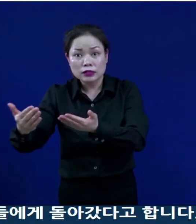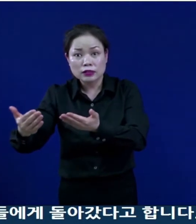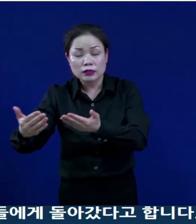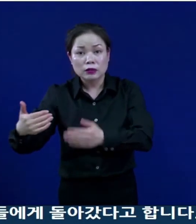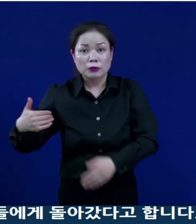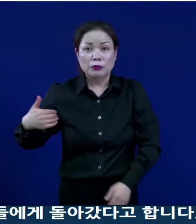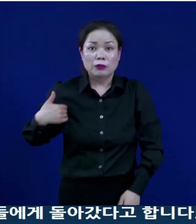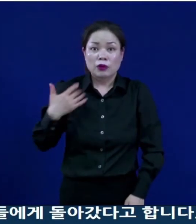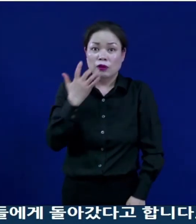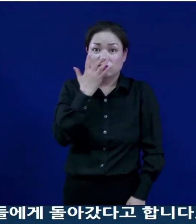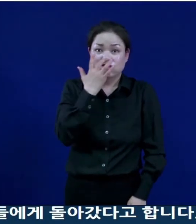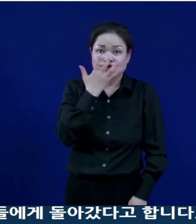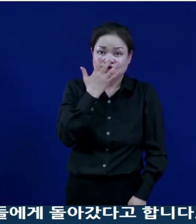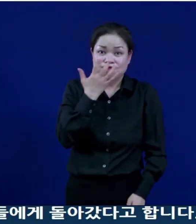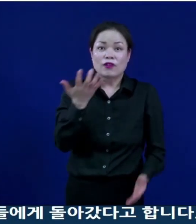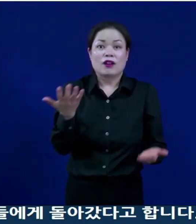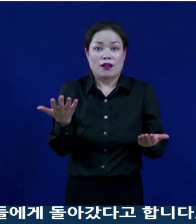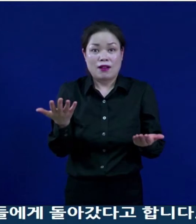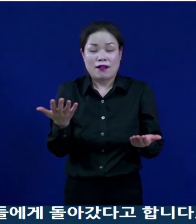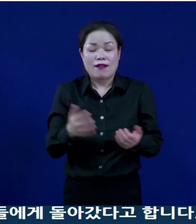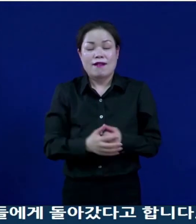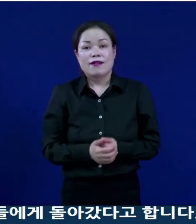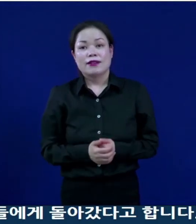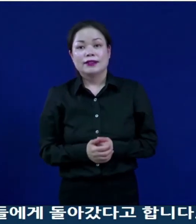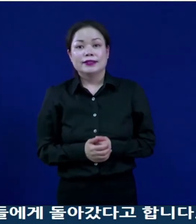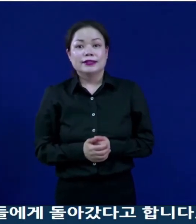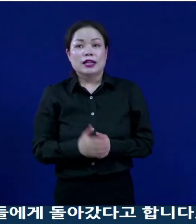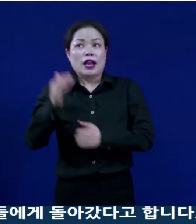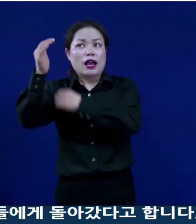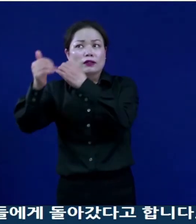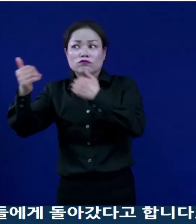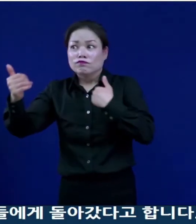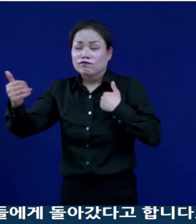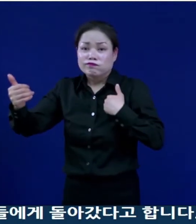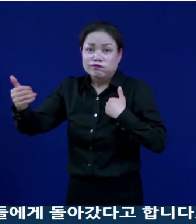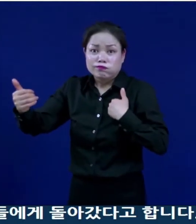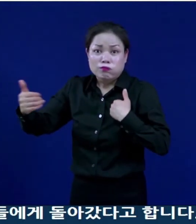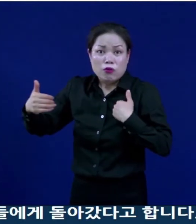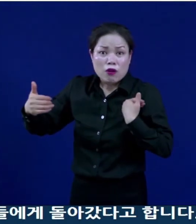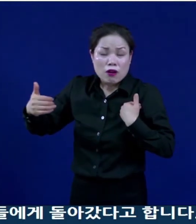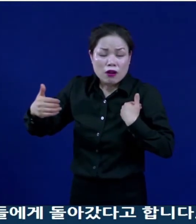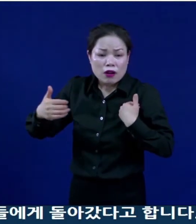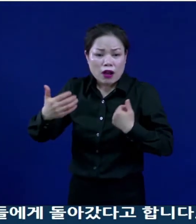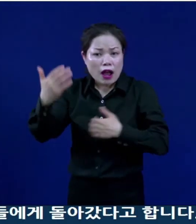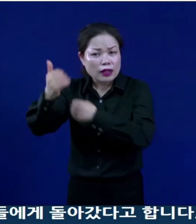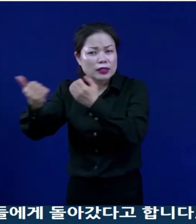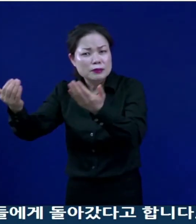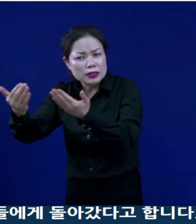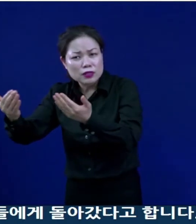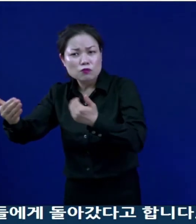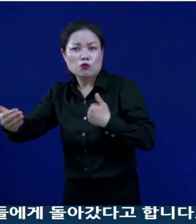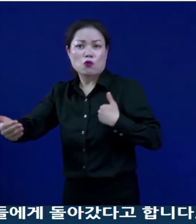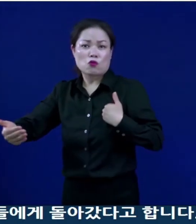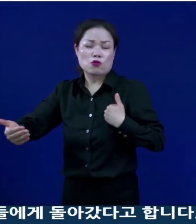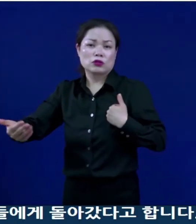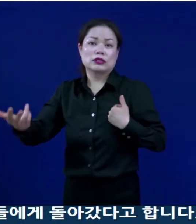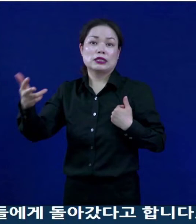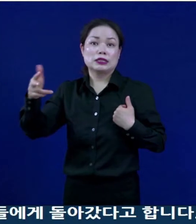알지 못하는 세대라는 것입니다. 하나님이 누구신지 모르니까 하나님이 행하신 일도 모를 수밖에